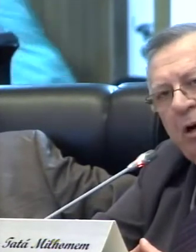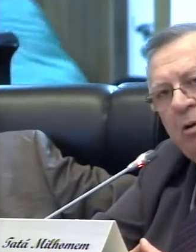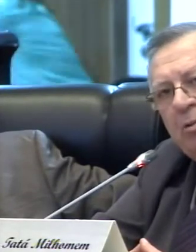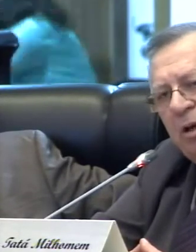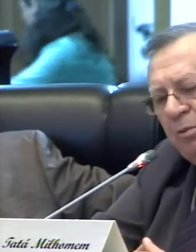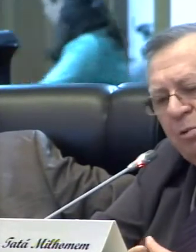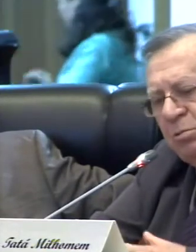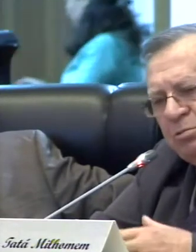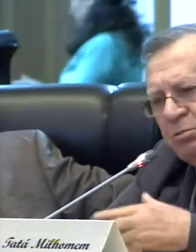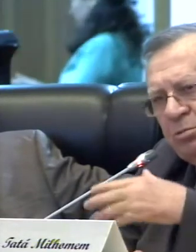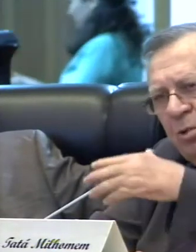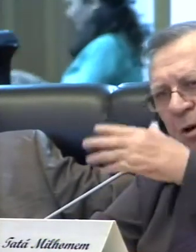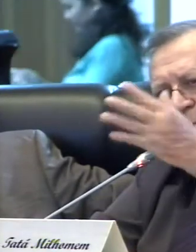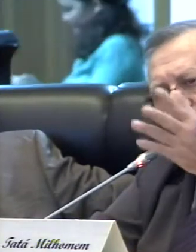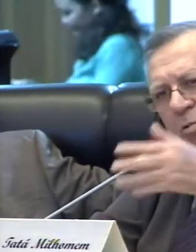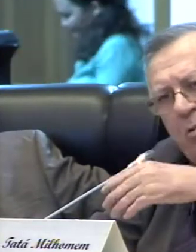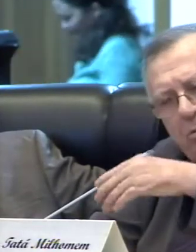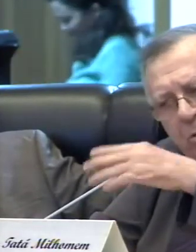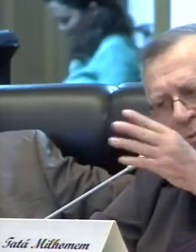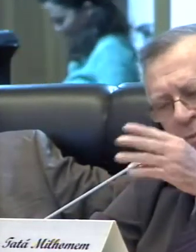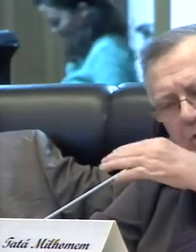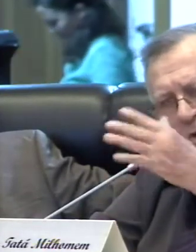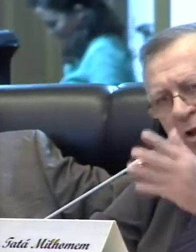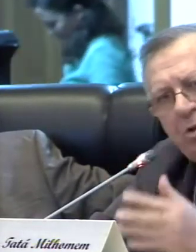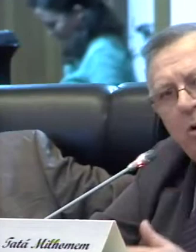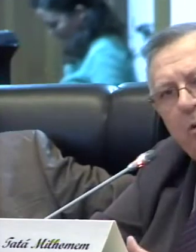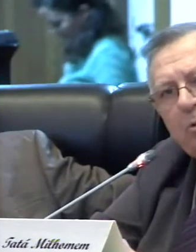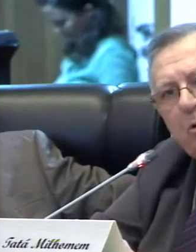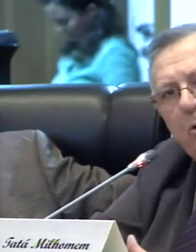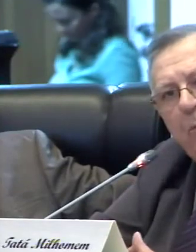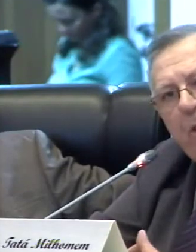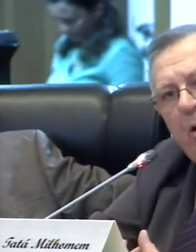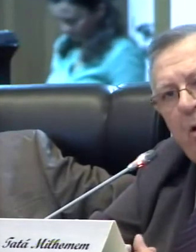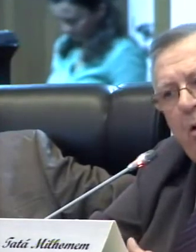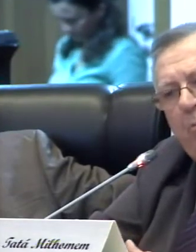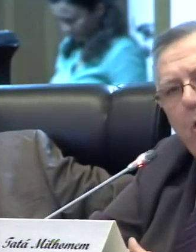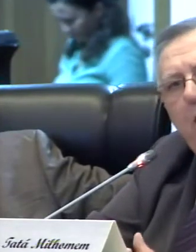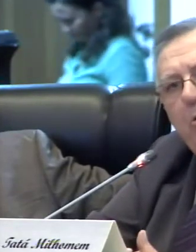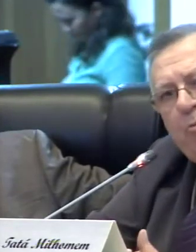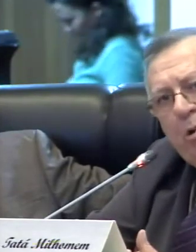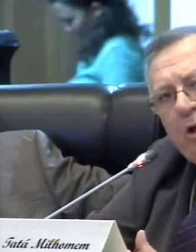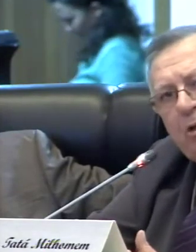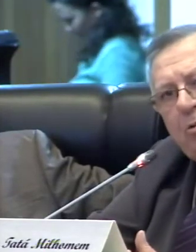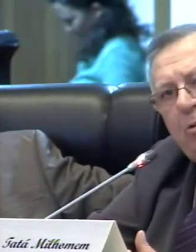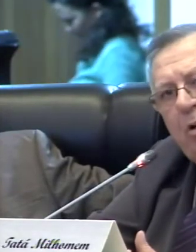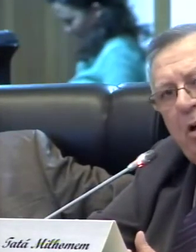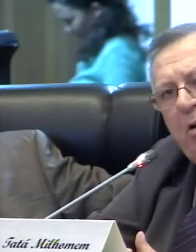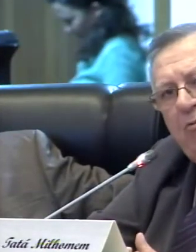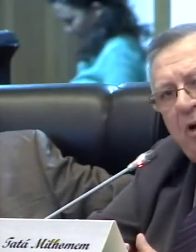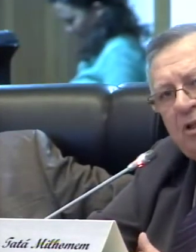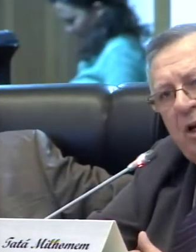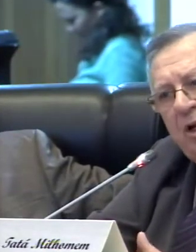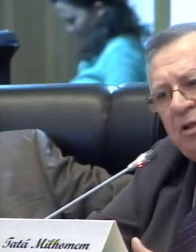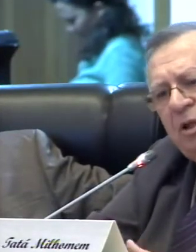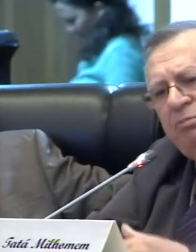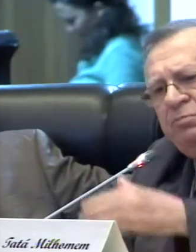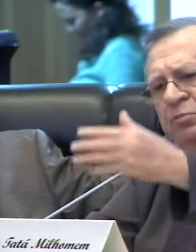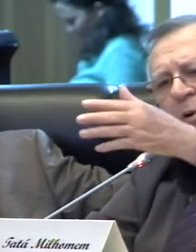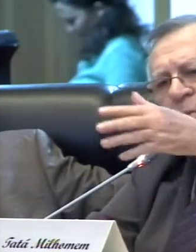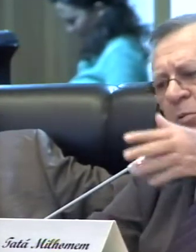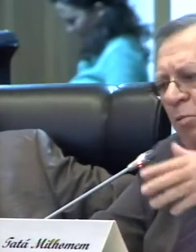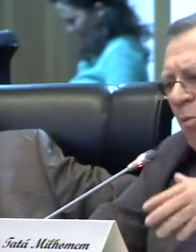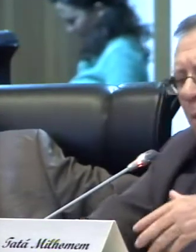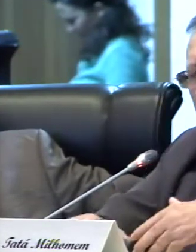no tribunal, no órgão X ou Y, por nenhum político. Vossa